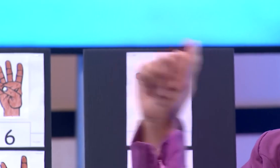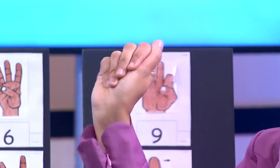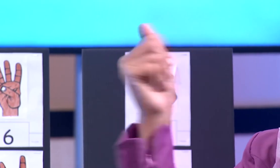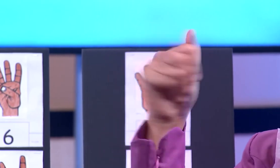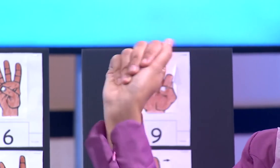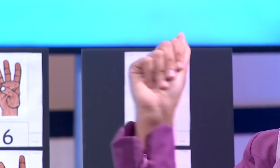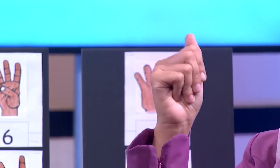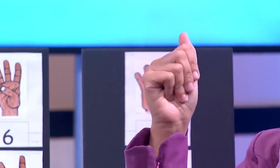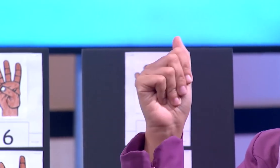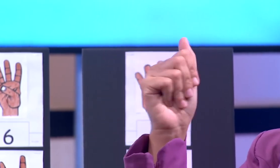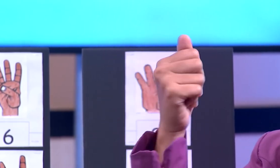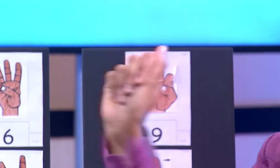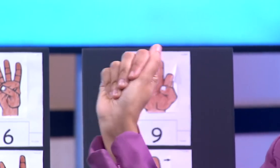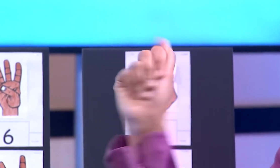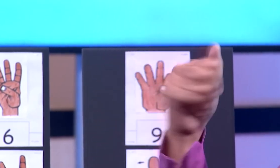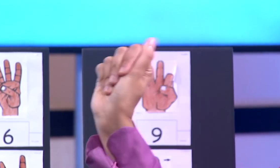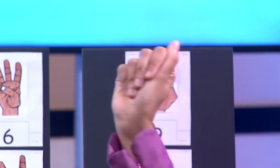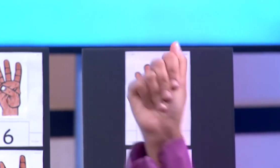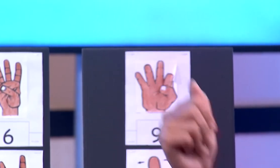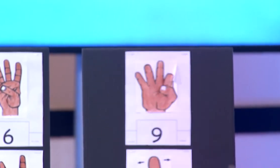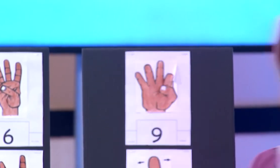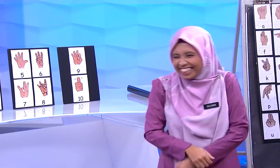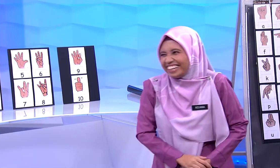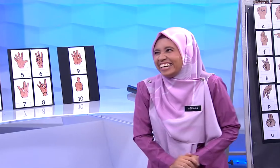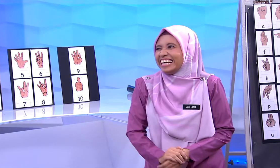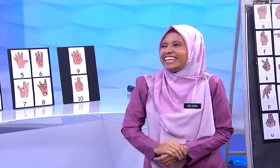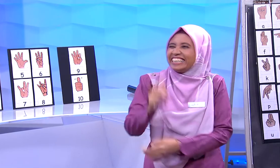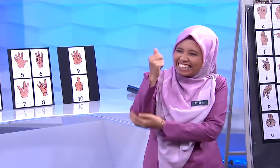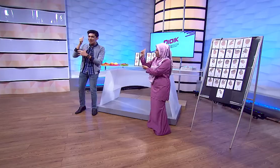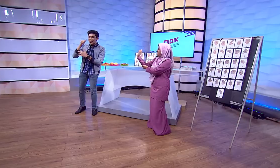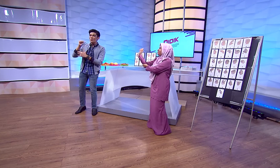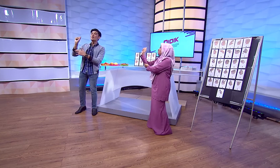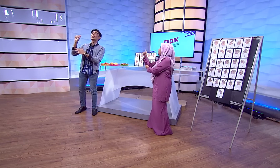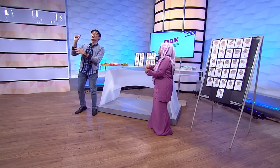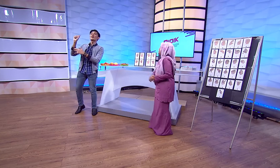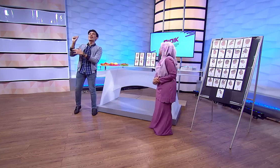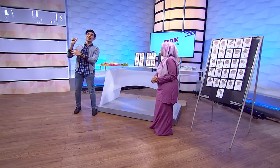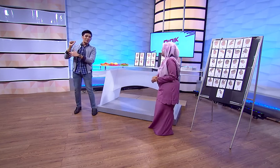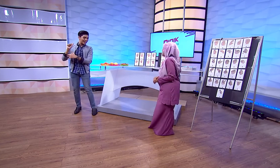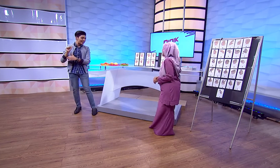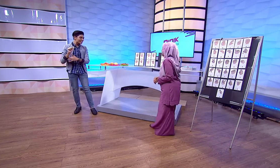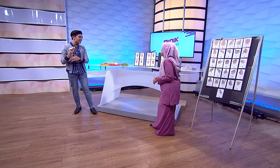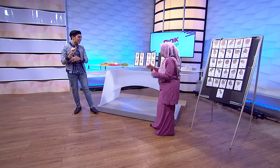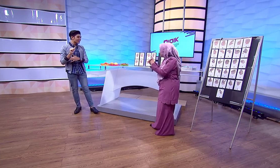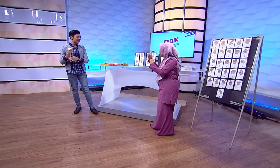kita Oke dah Hai guys 10 cuma ilaj senang